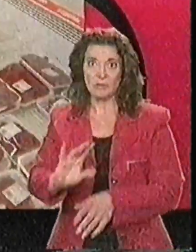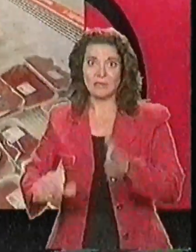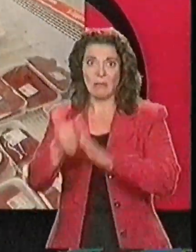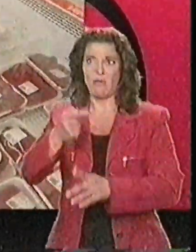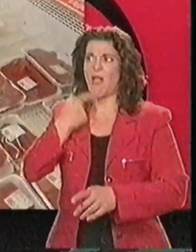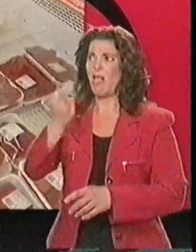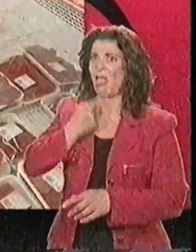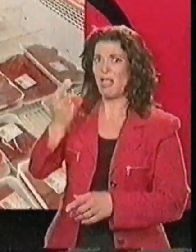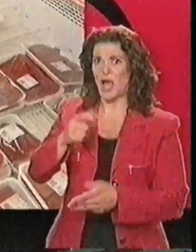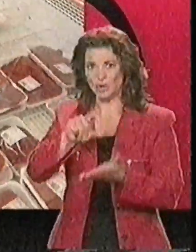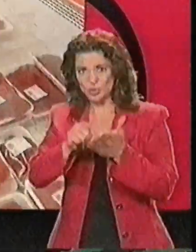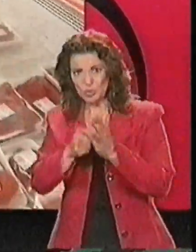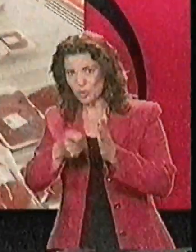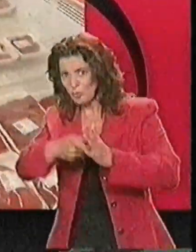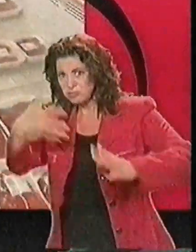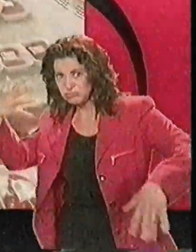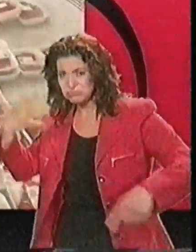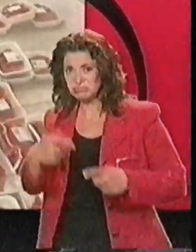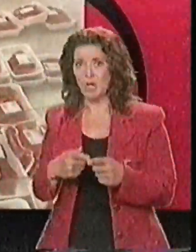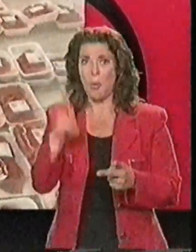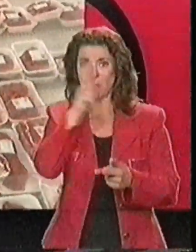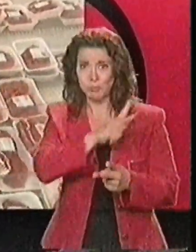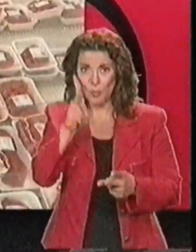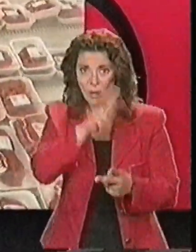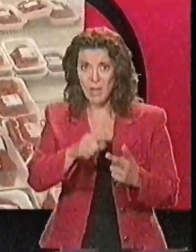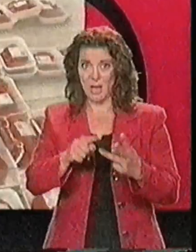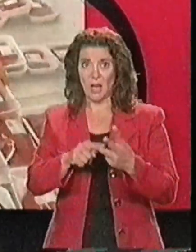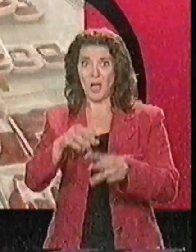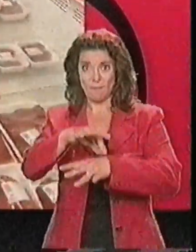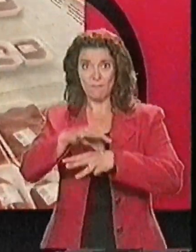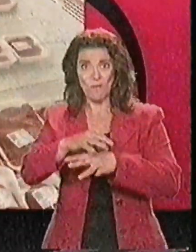mais aussi la volaille et surtout la viande de bœuf.